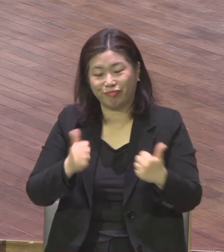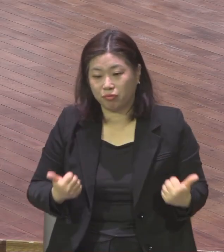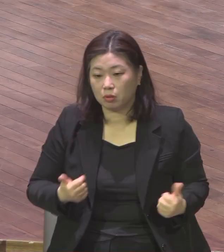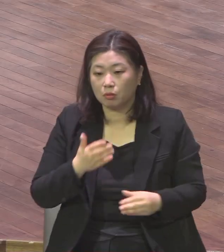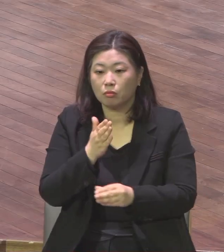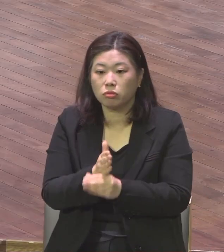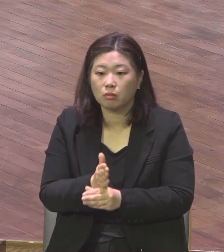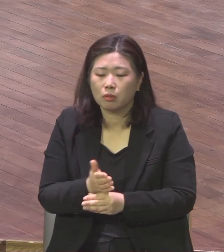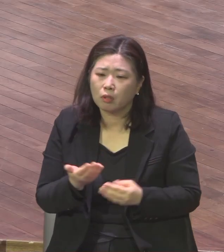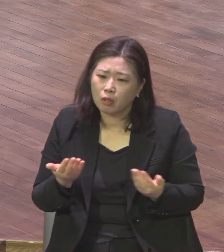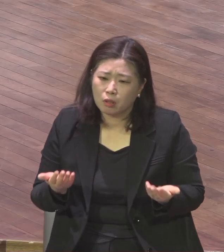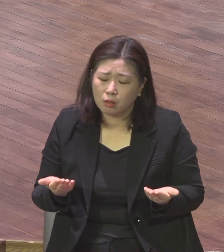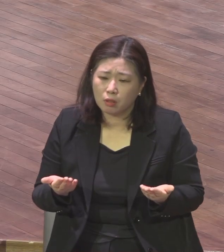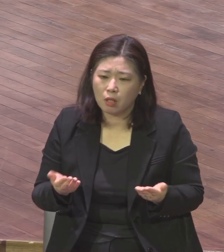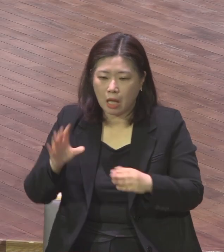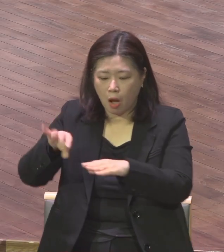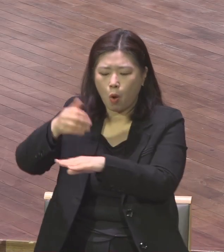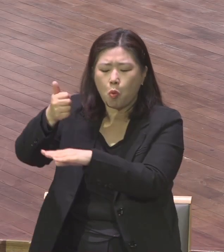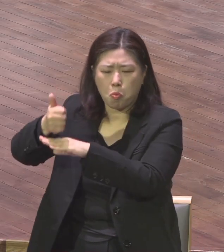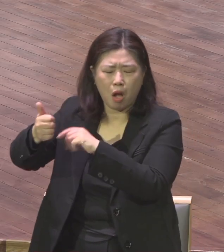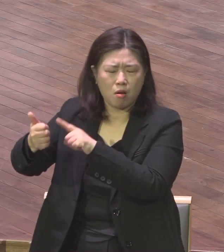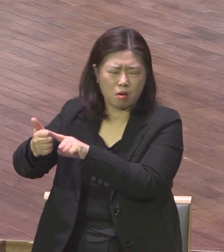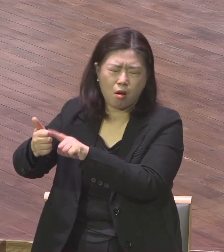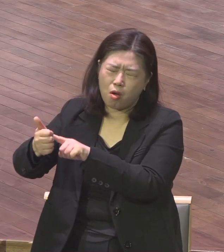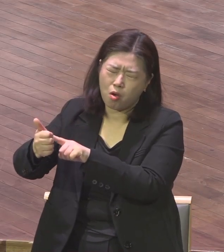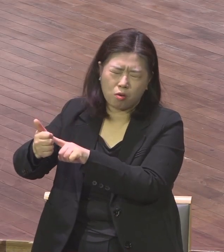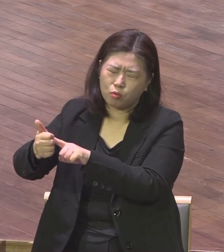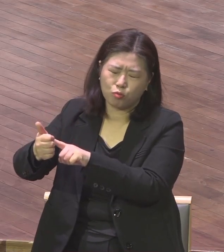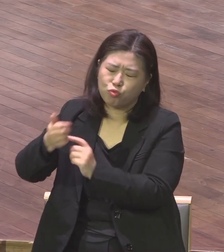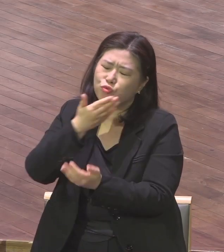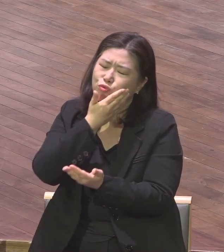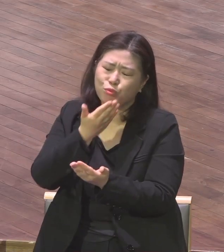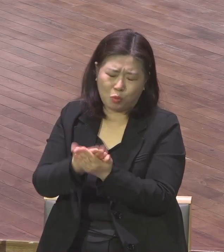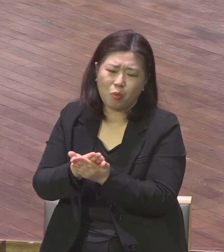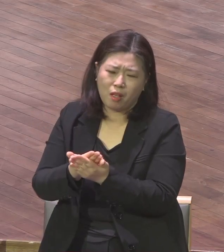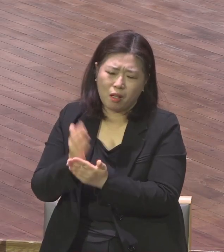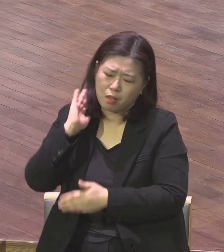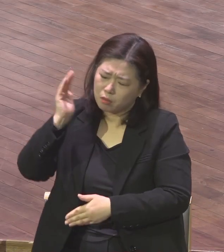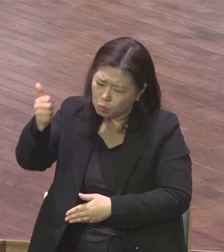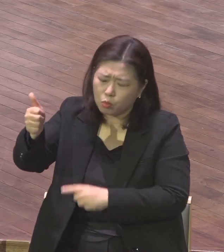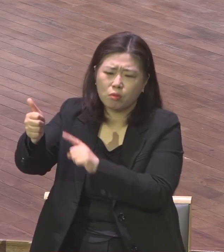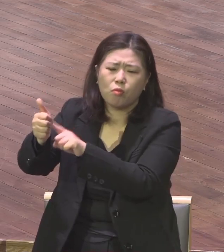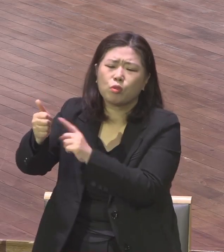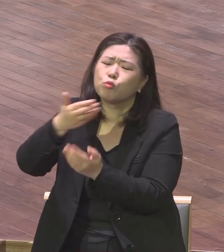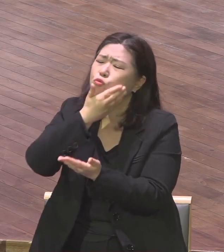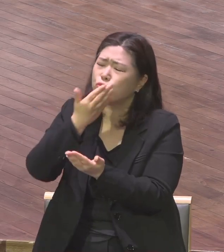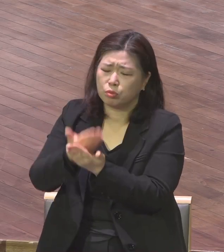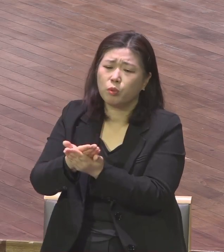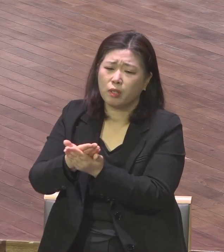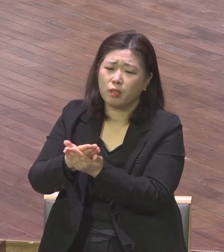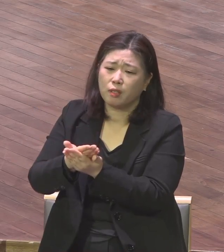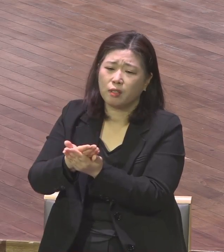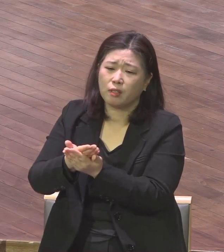임금이 생각 어떻게 하냐에 따라서 나라가 운명이 다 바뀌어버려. 그냥 전체가 다 바뀌어버려요.